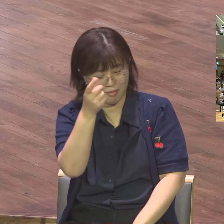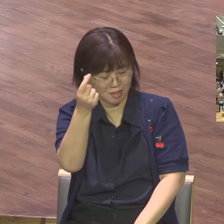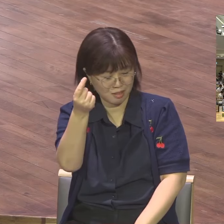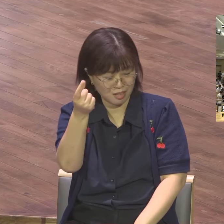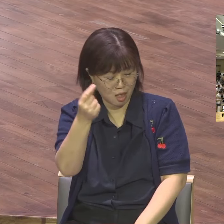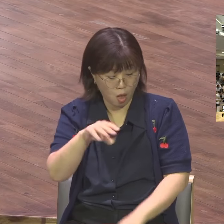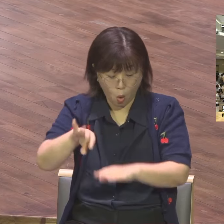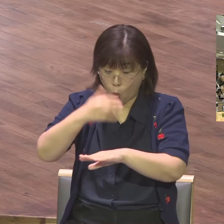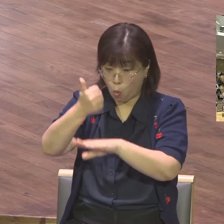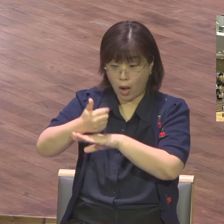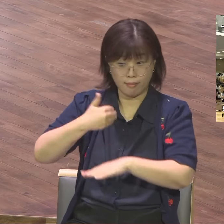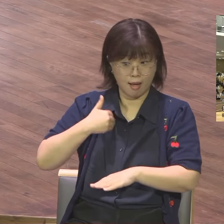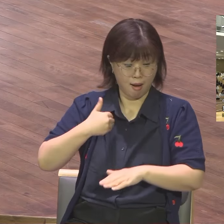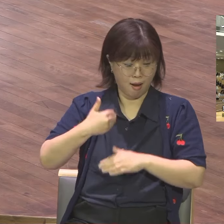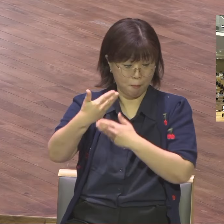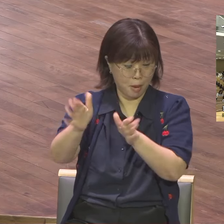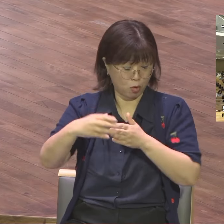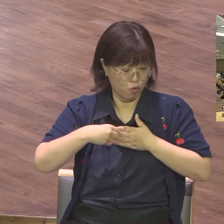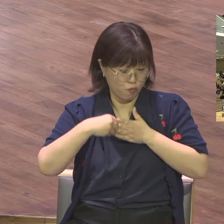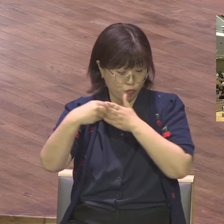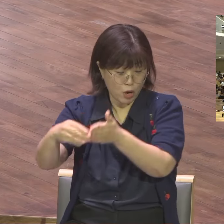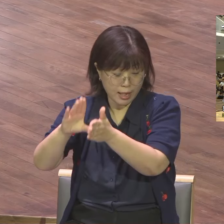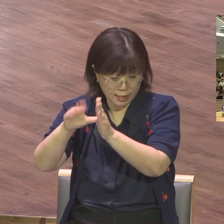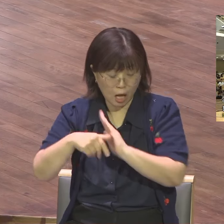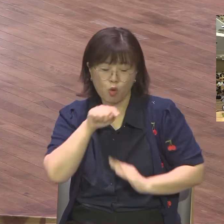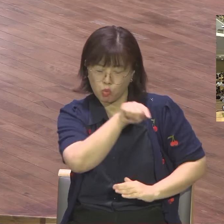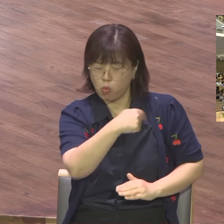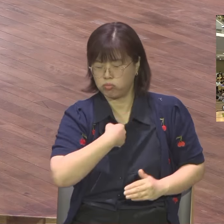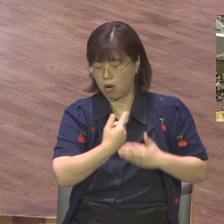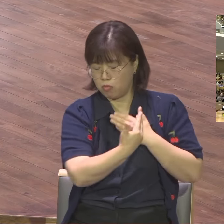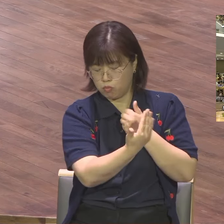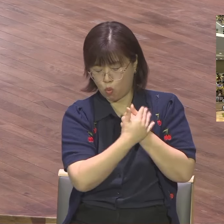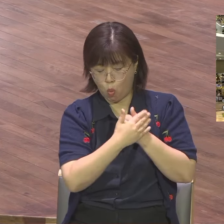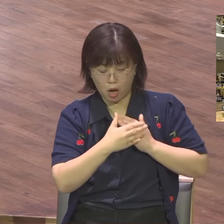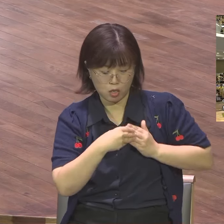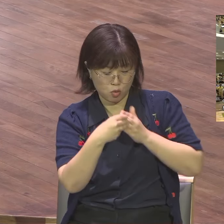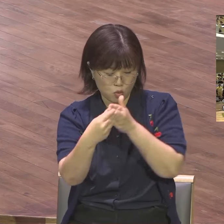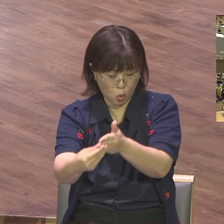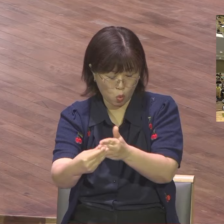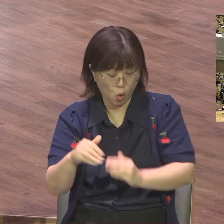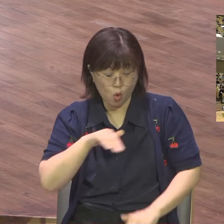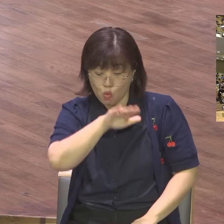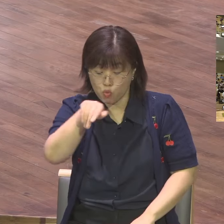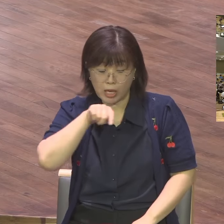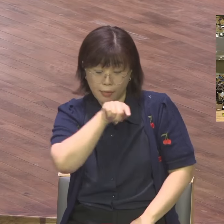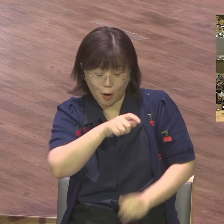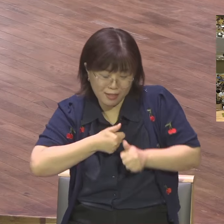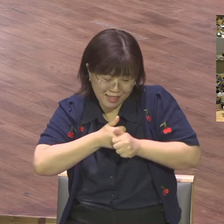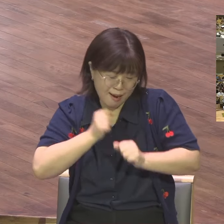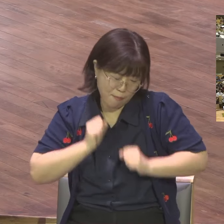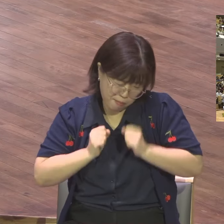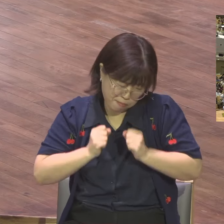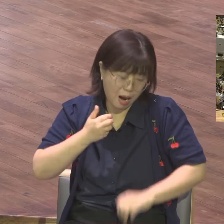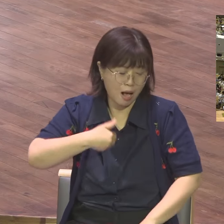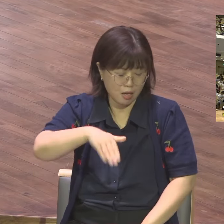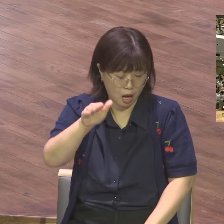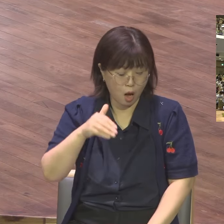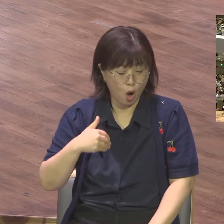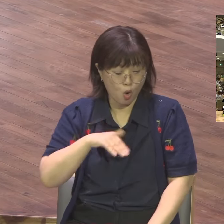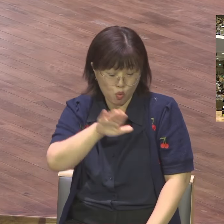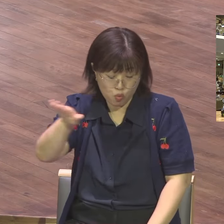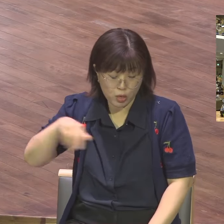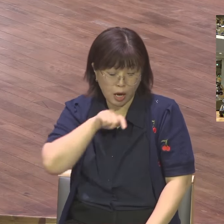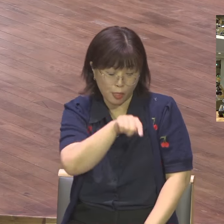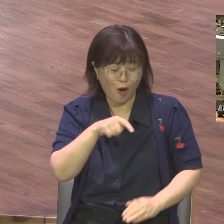왕이 나를 그의 방으로 이끌어 들이시니 너는 나를 인도하라. 우리가 너를 따라 달려가리라. 우리가 너로